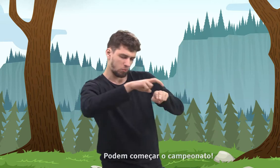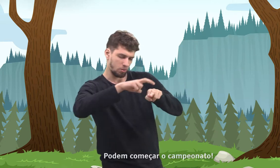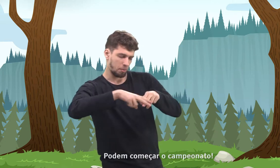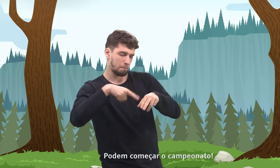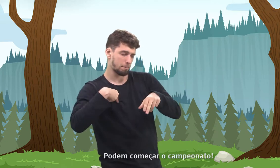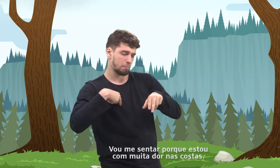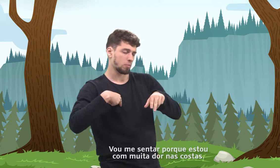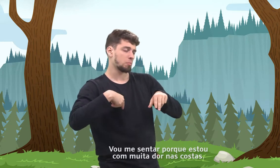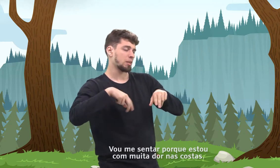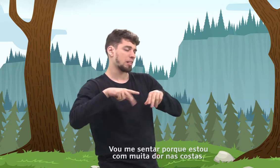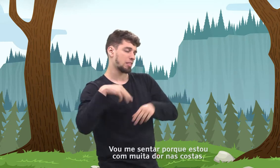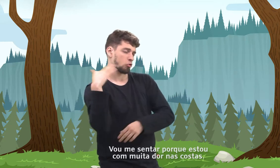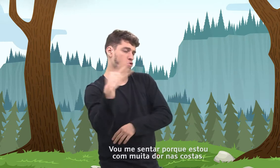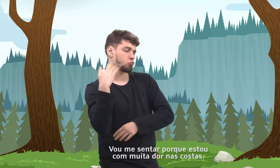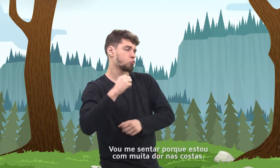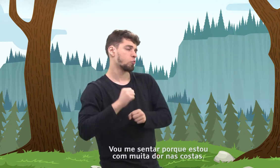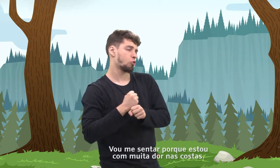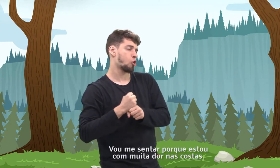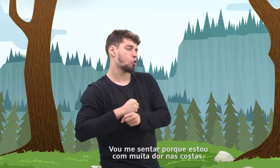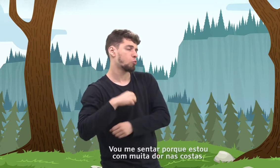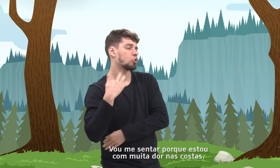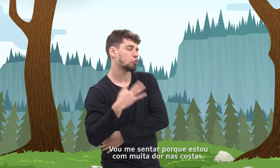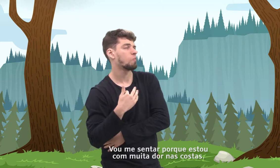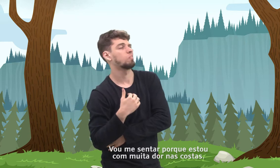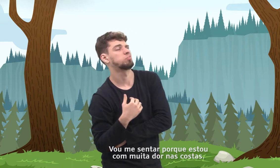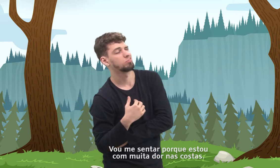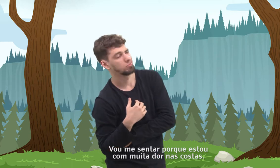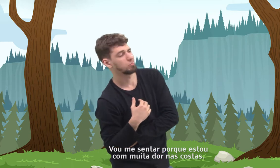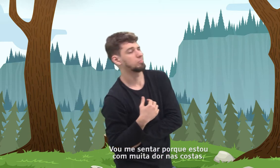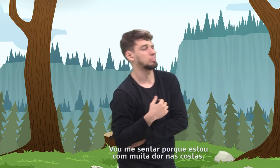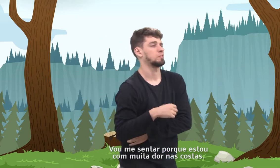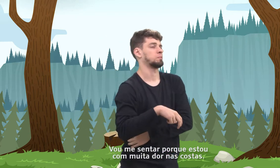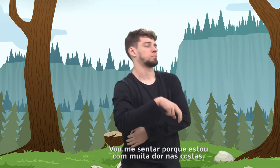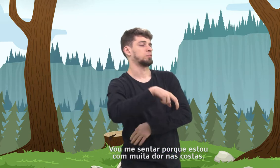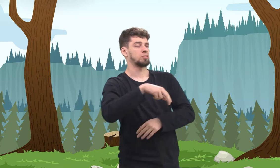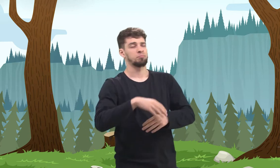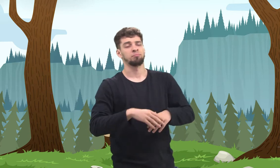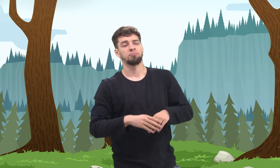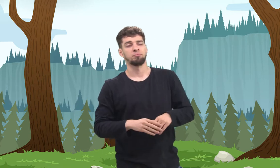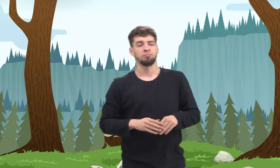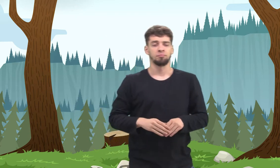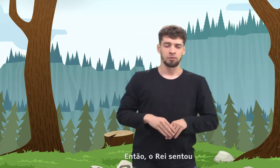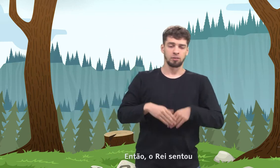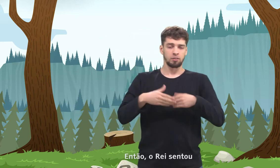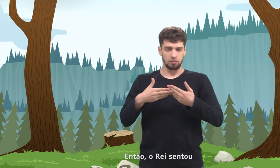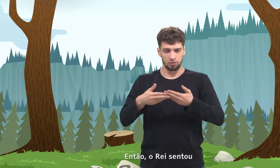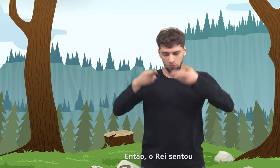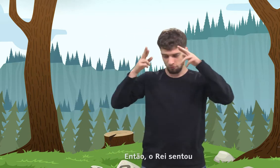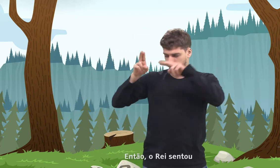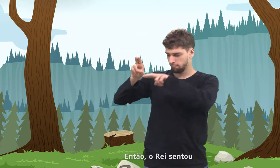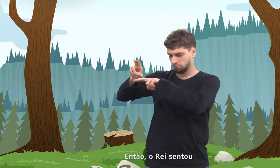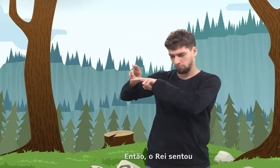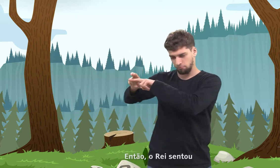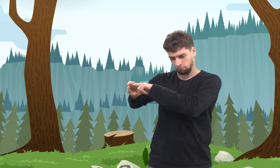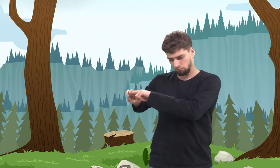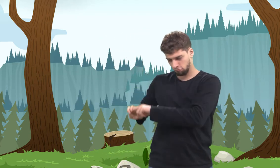vou me sentar porque estou com muita dor nas costas então eu recente